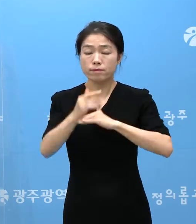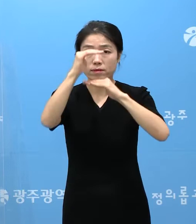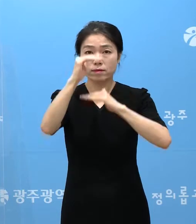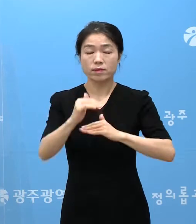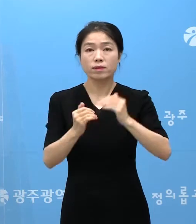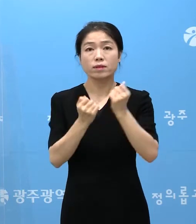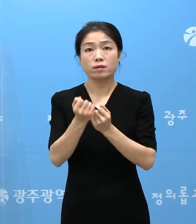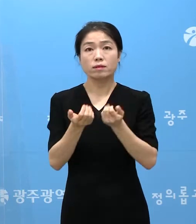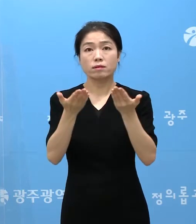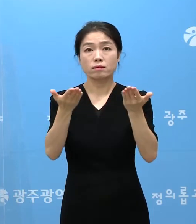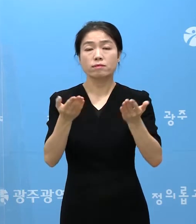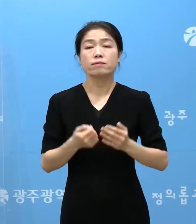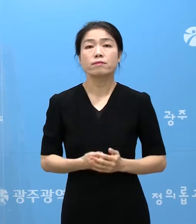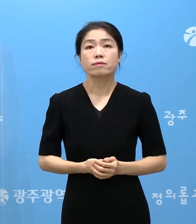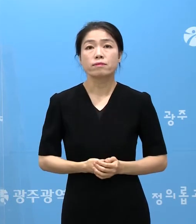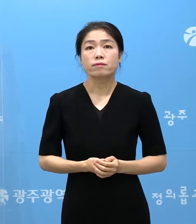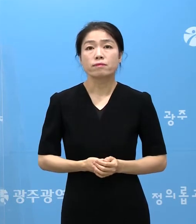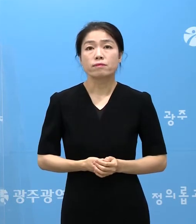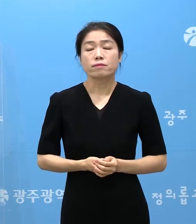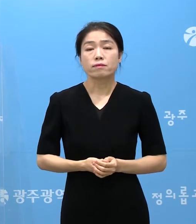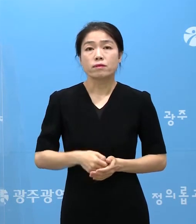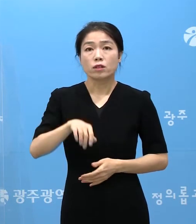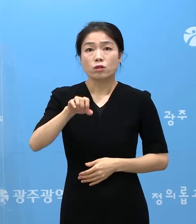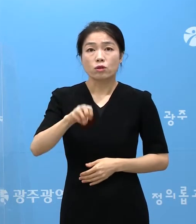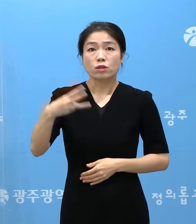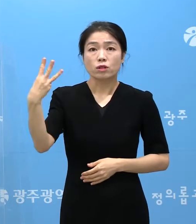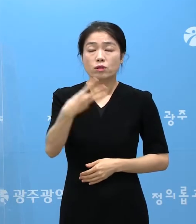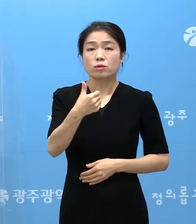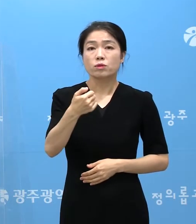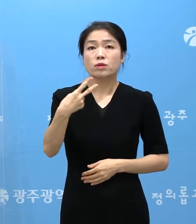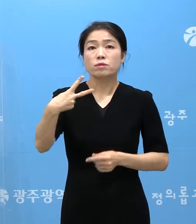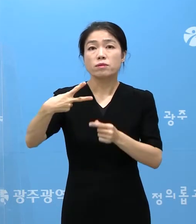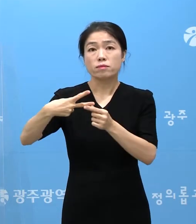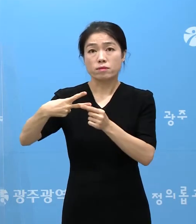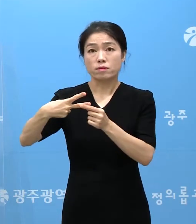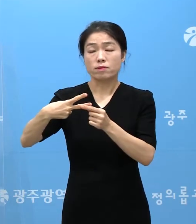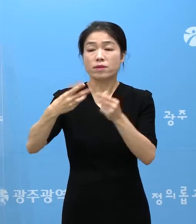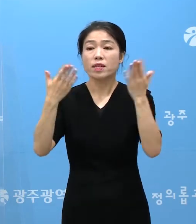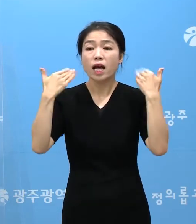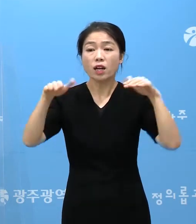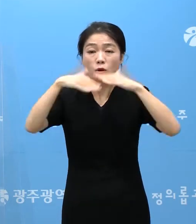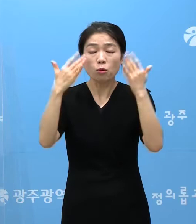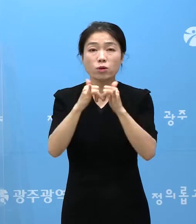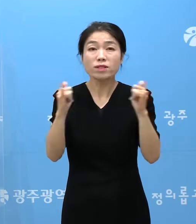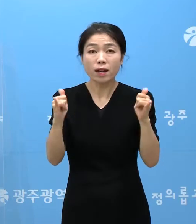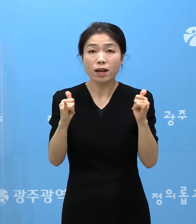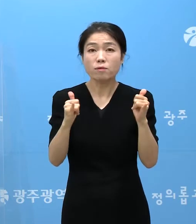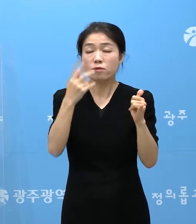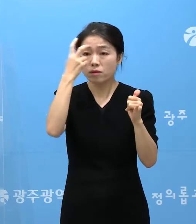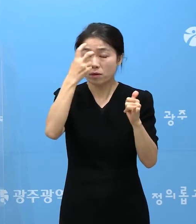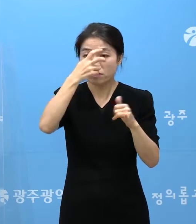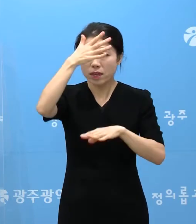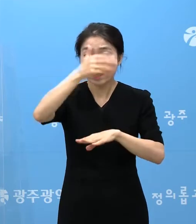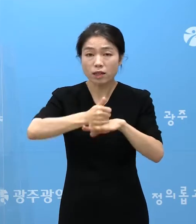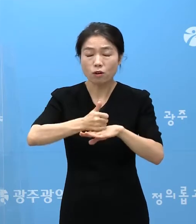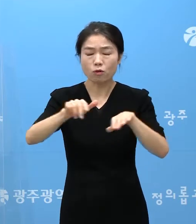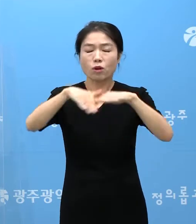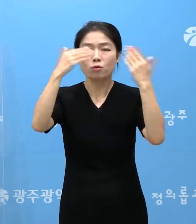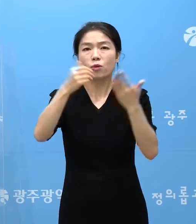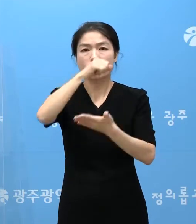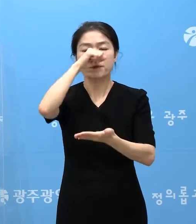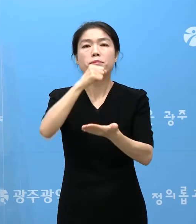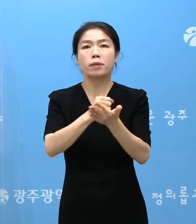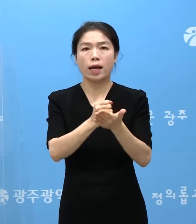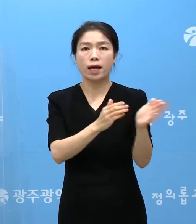조치사항에 대해서 말씀드리겠습니다. 광주 3052번의 학교 전수검사에서는 모두 음성이